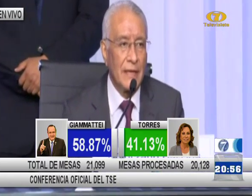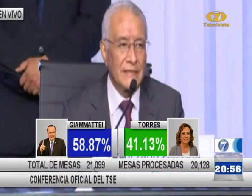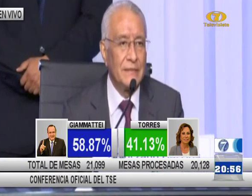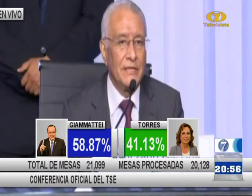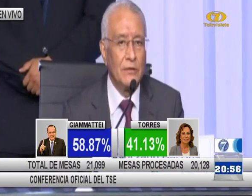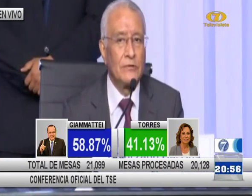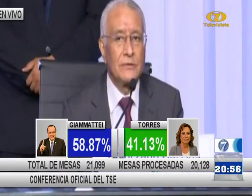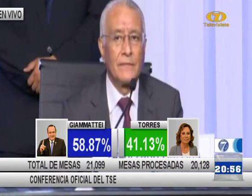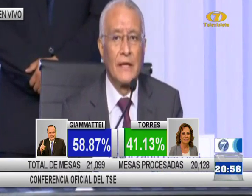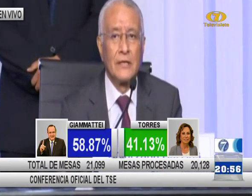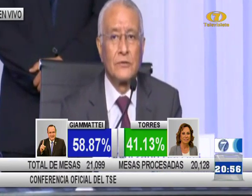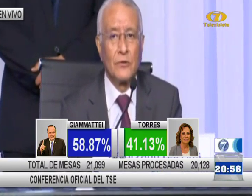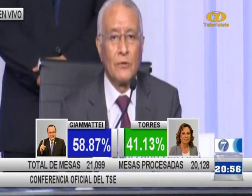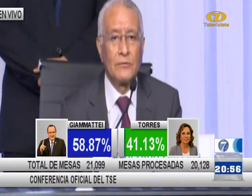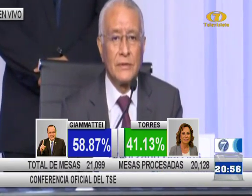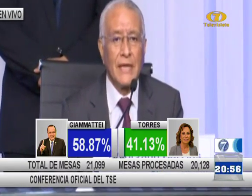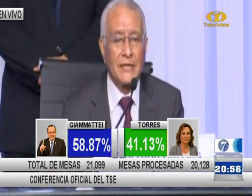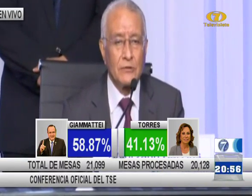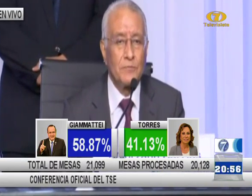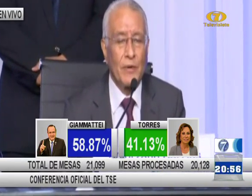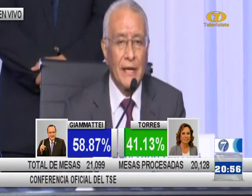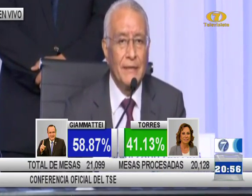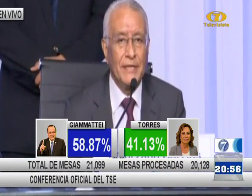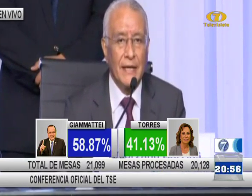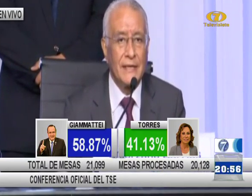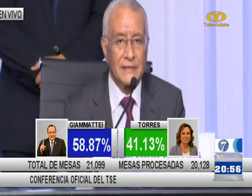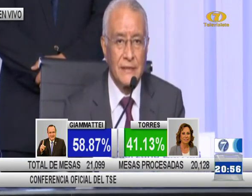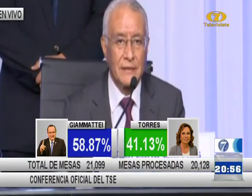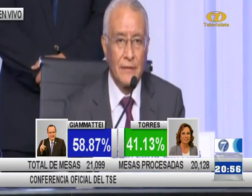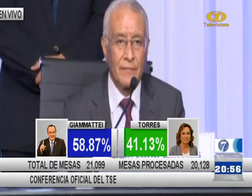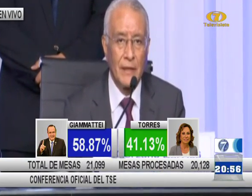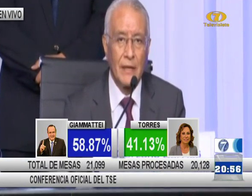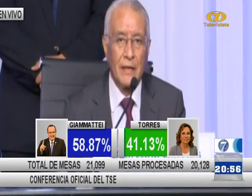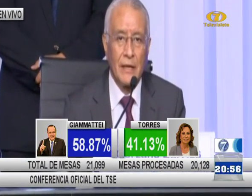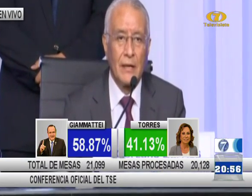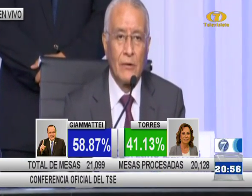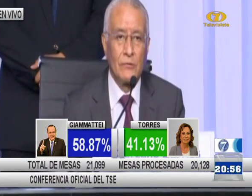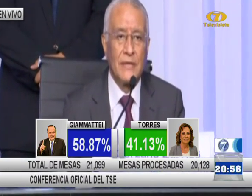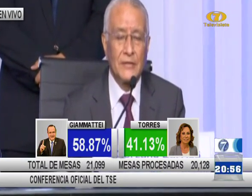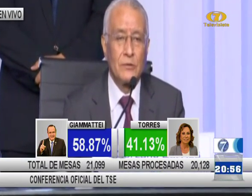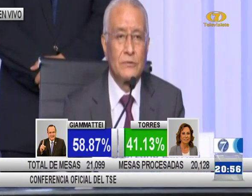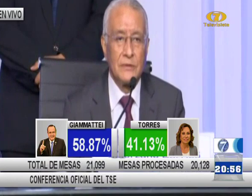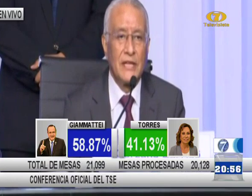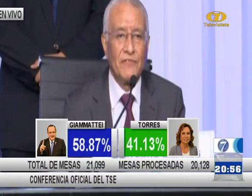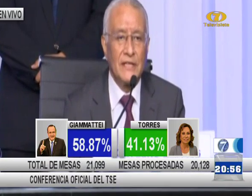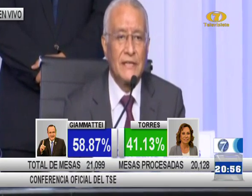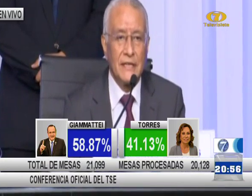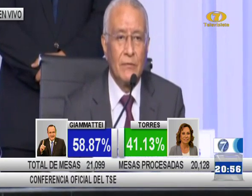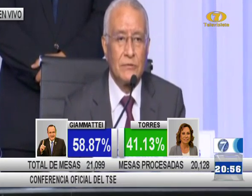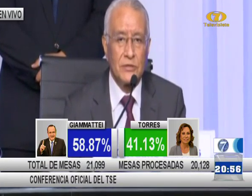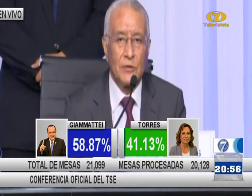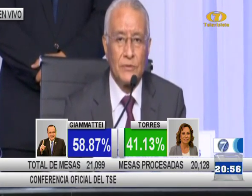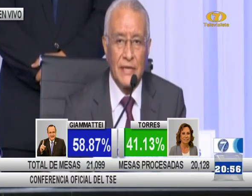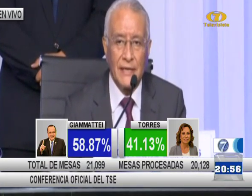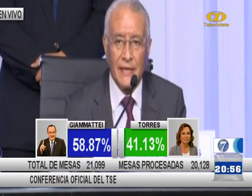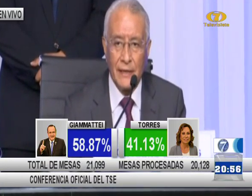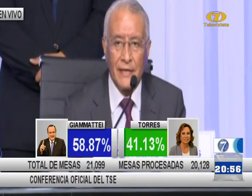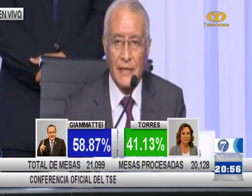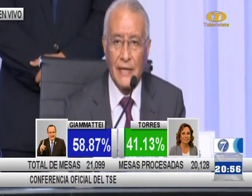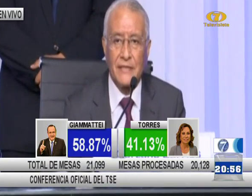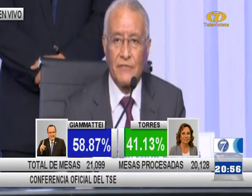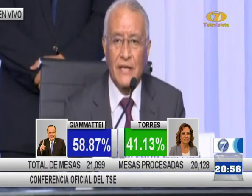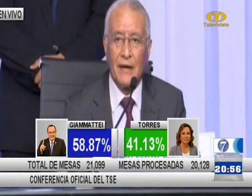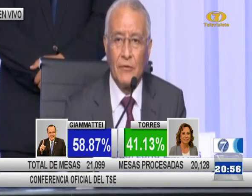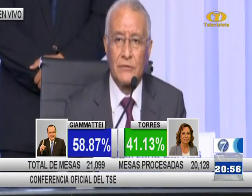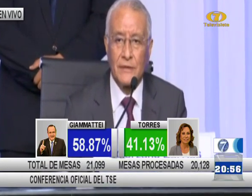mostrados, exhibidos, son datos preliminares. Los datos definitivos se obtienen